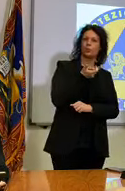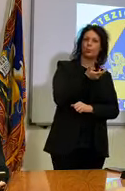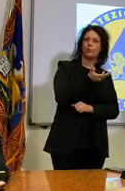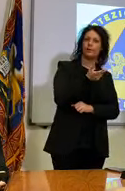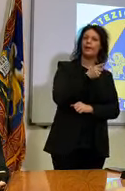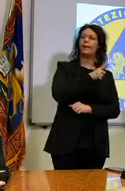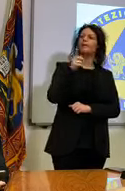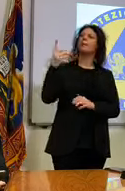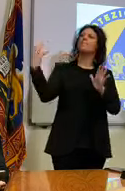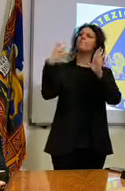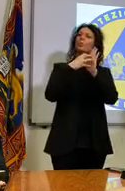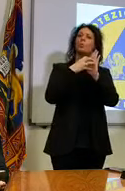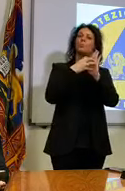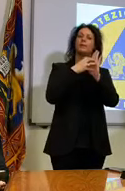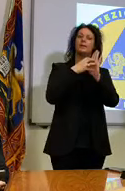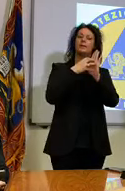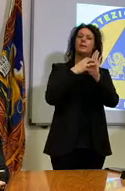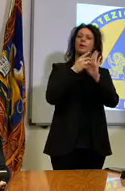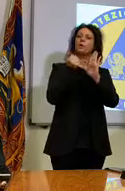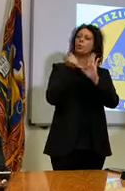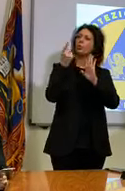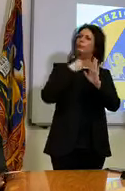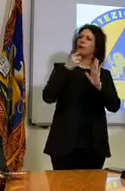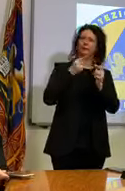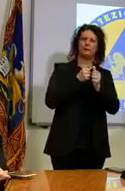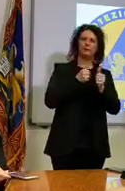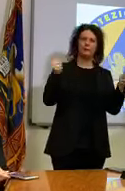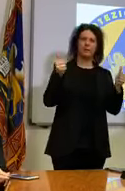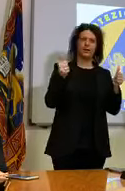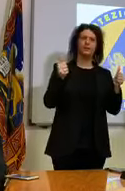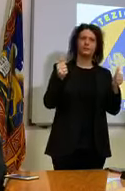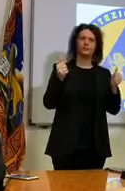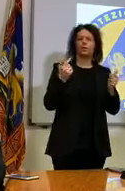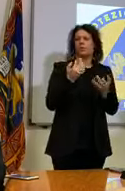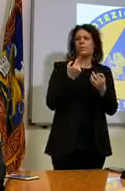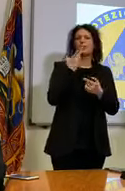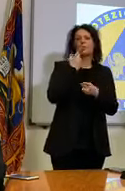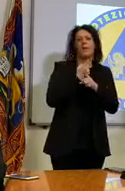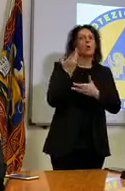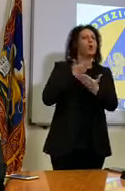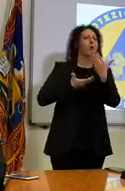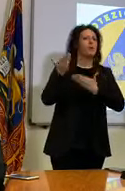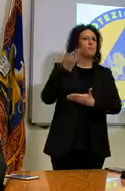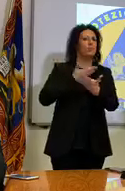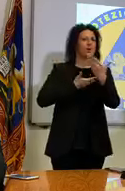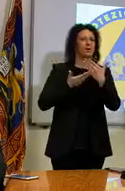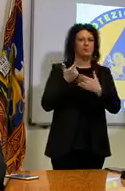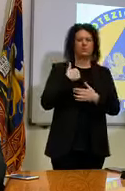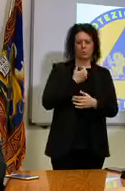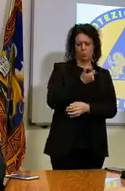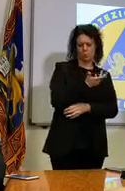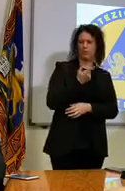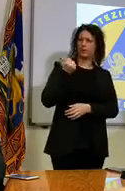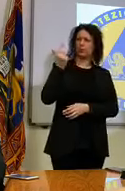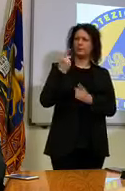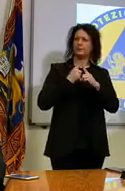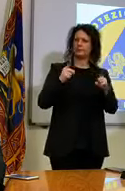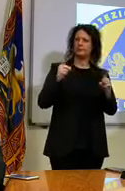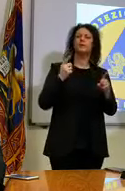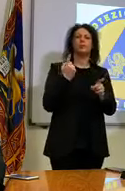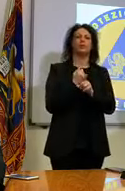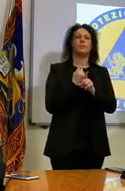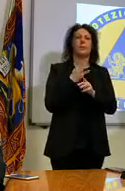lui pubblica sul suo sito, in ottica di collaborazione naturalmente, no? Quando vedi che due numeri non tornano,